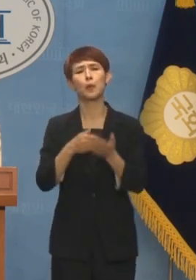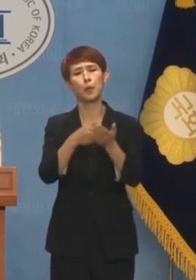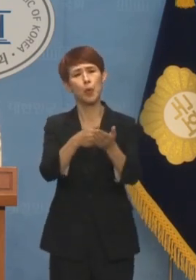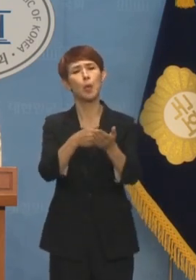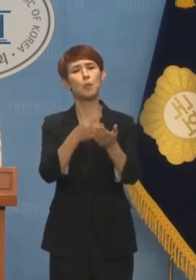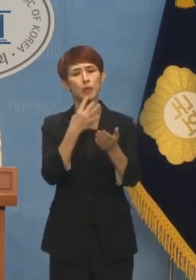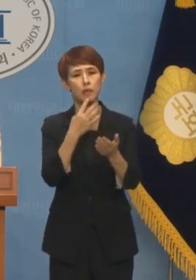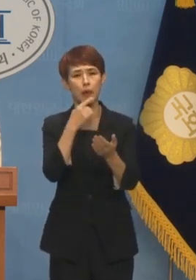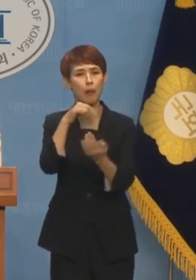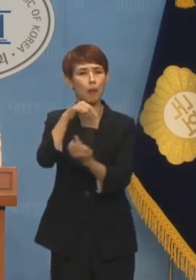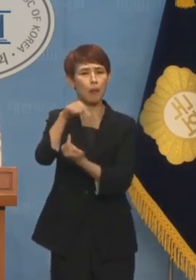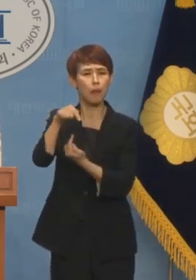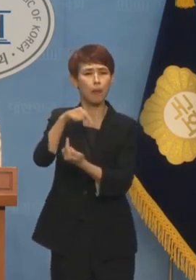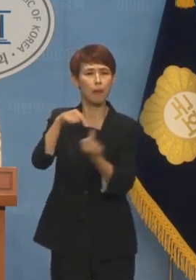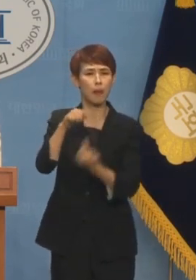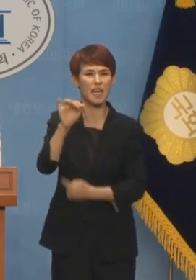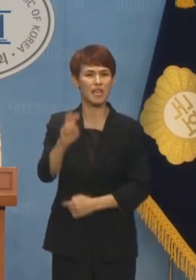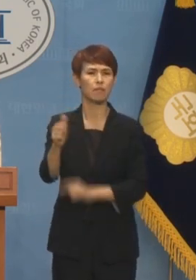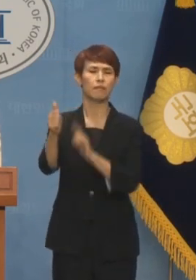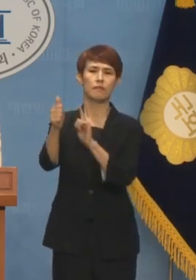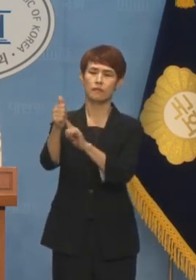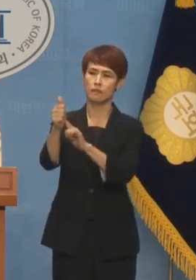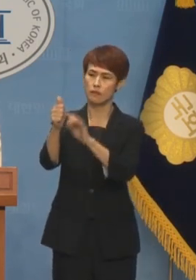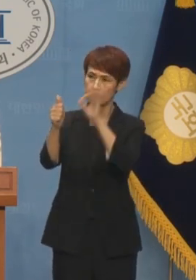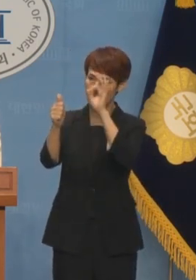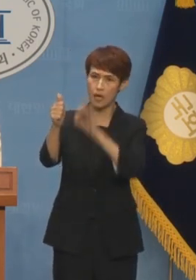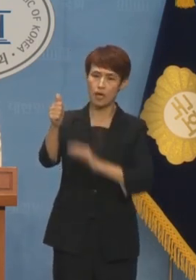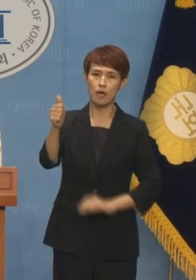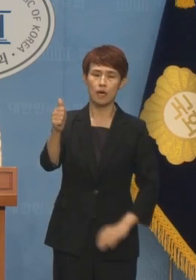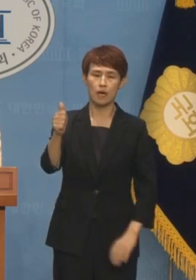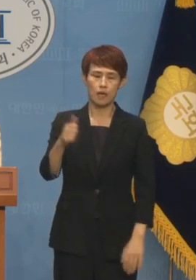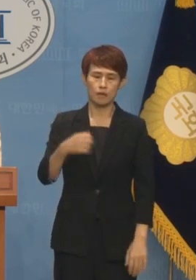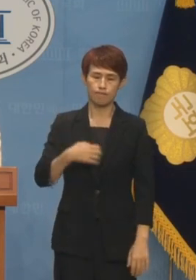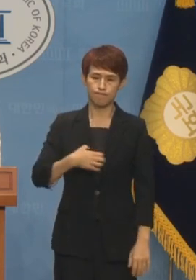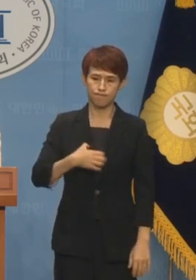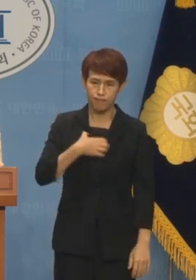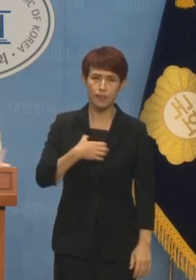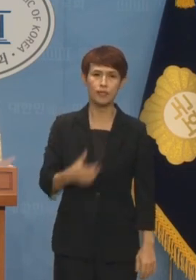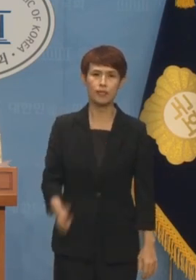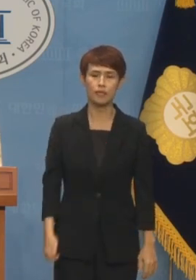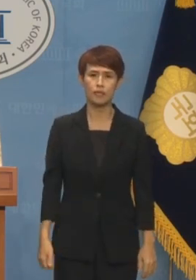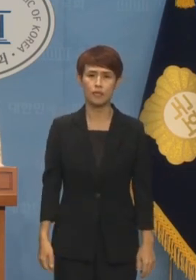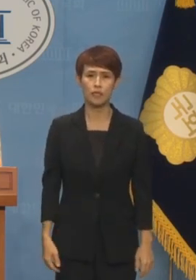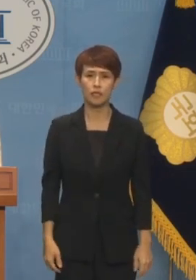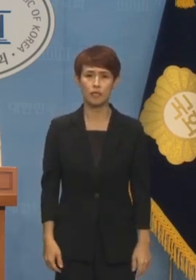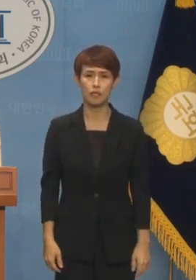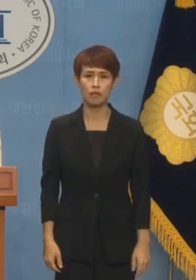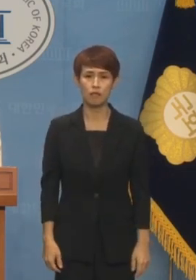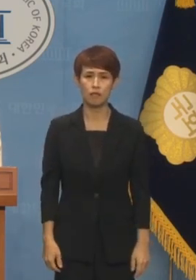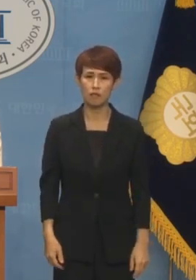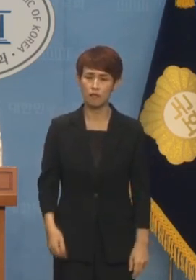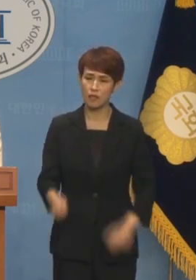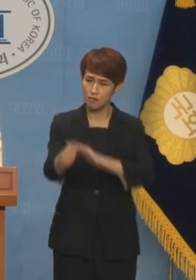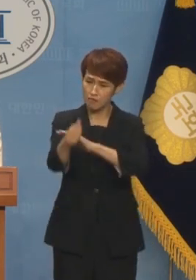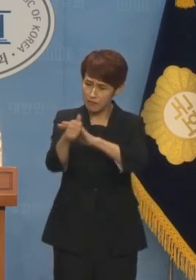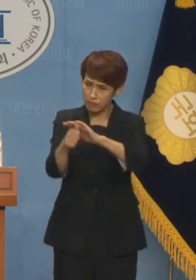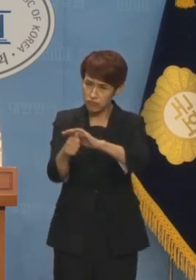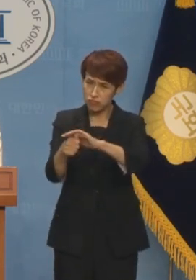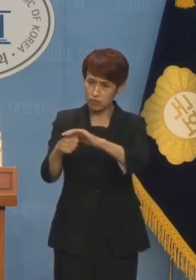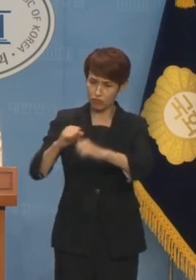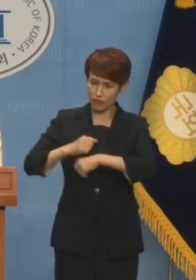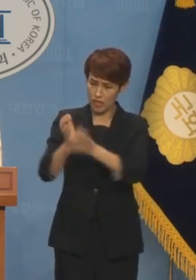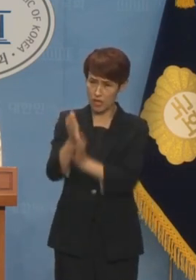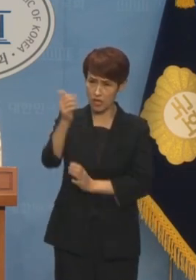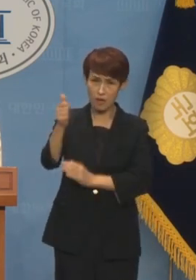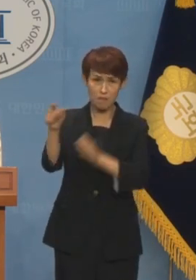책임을 회피하는 임 전 사단장의 모습은 치가 떨릴 지경입니다. 이런 비겁한 지휘관들을